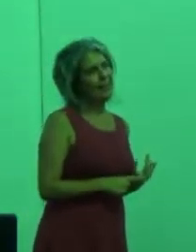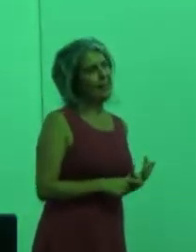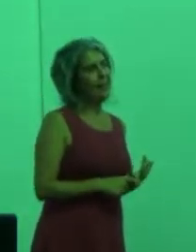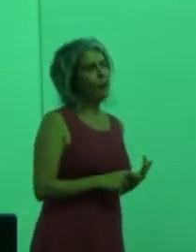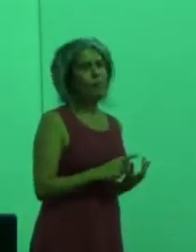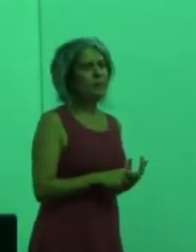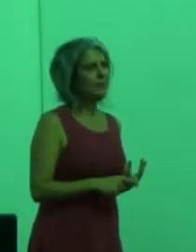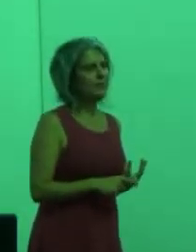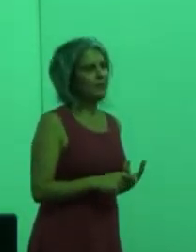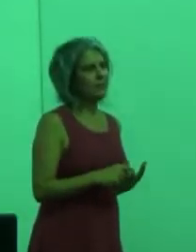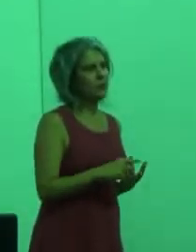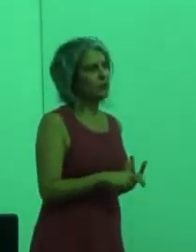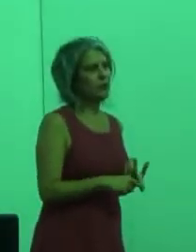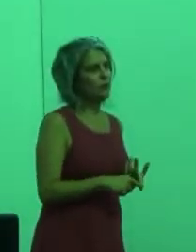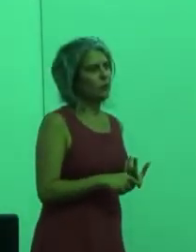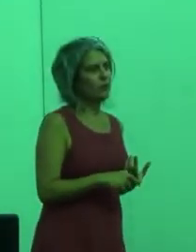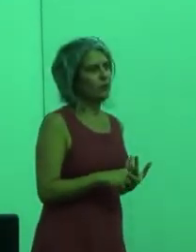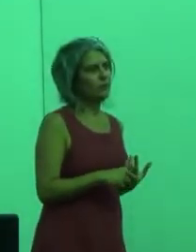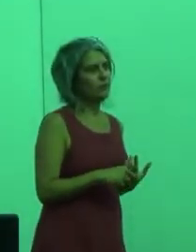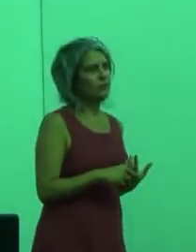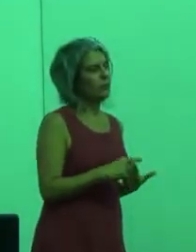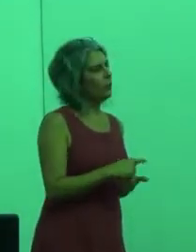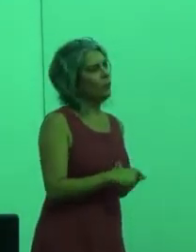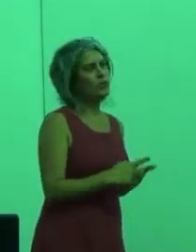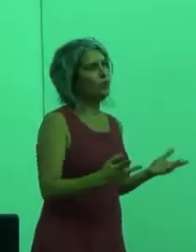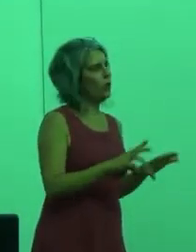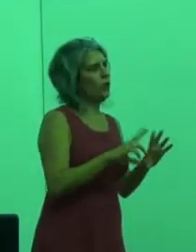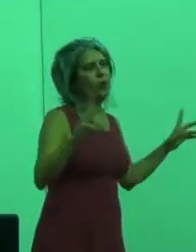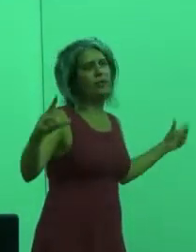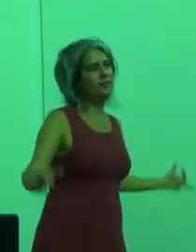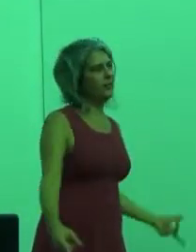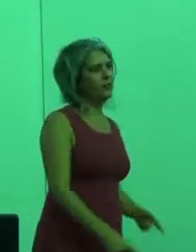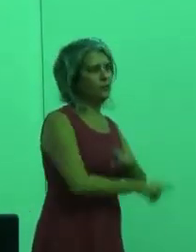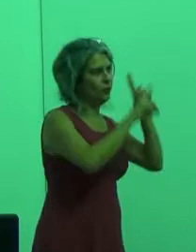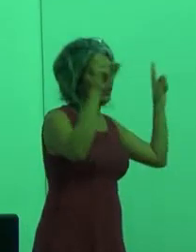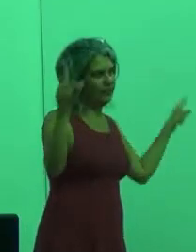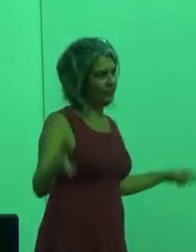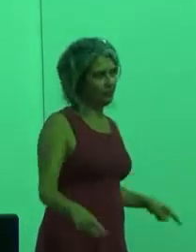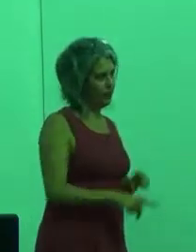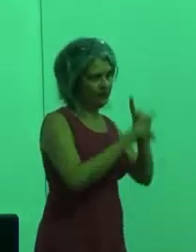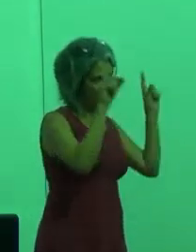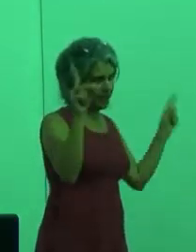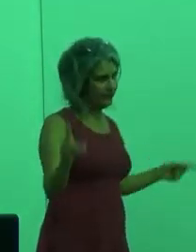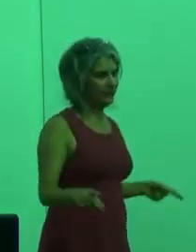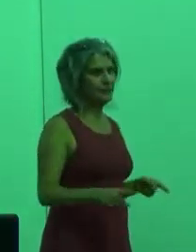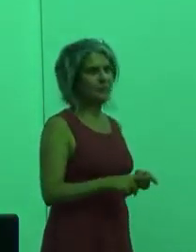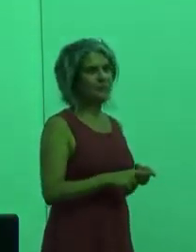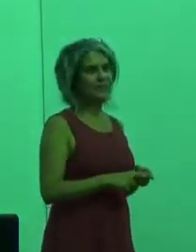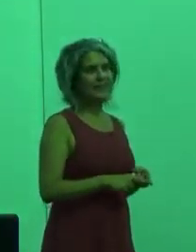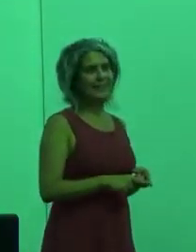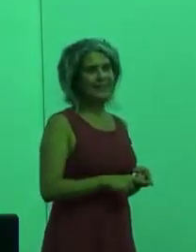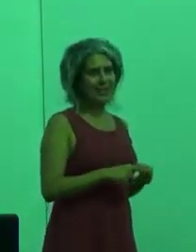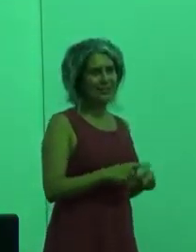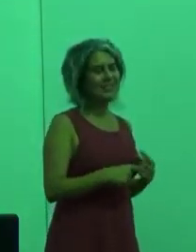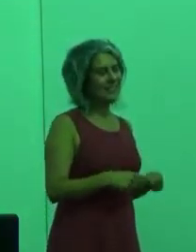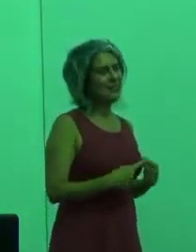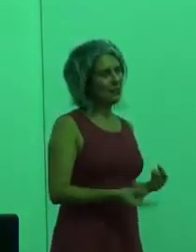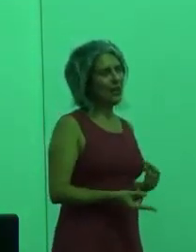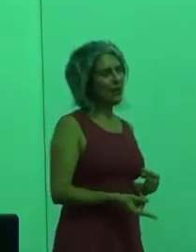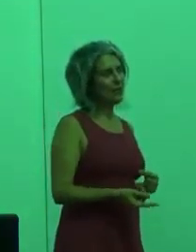O copista, o ilustrador, o editor que está orquestrando toda essa coisa lá. O gesto inscricional não